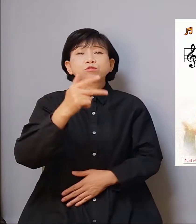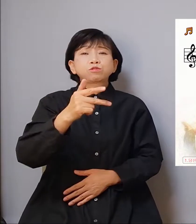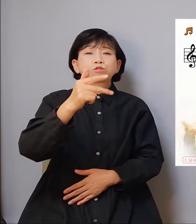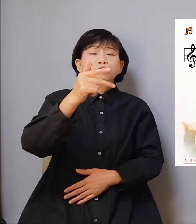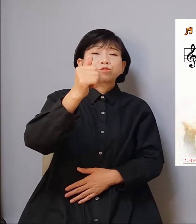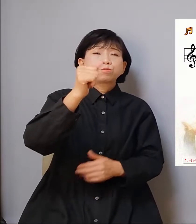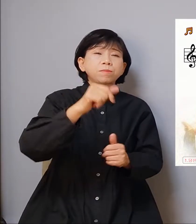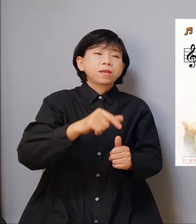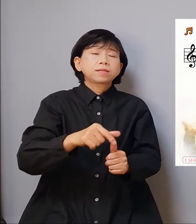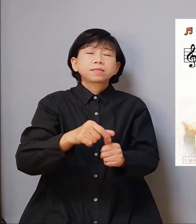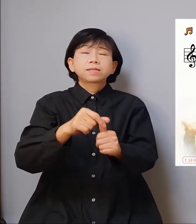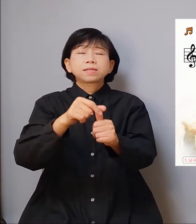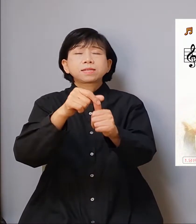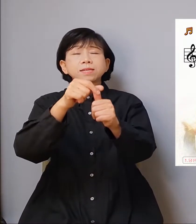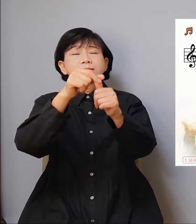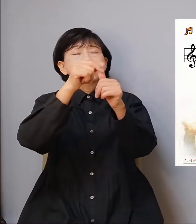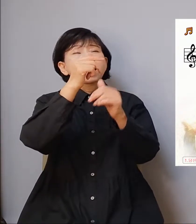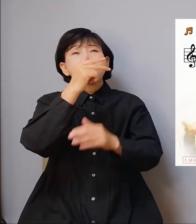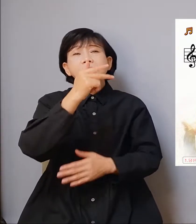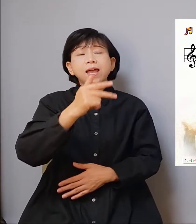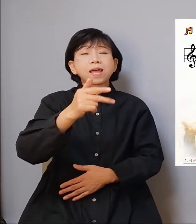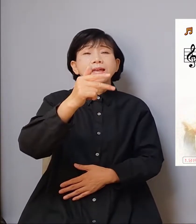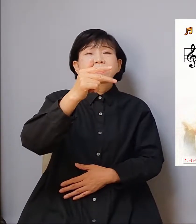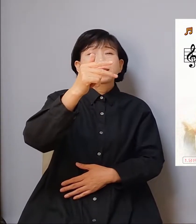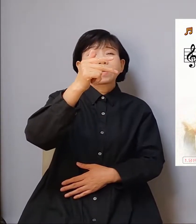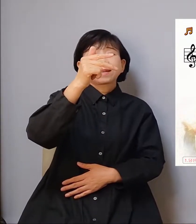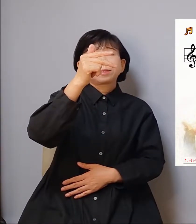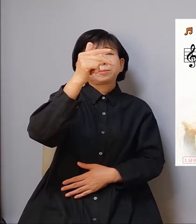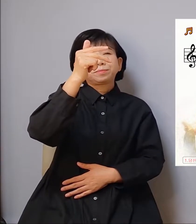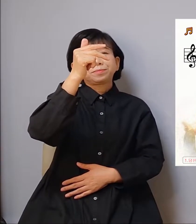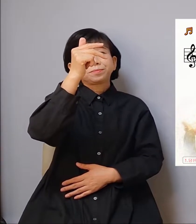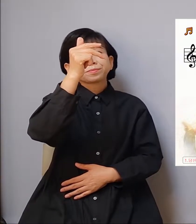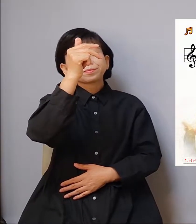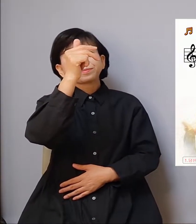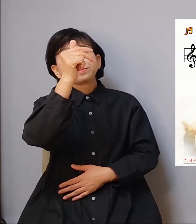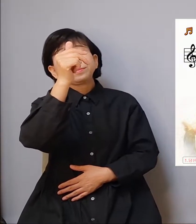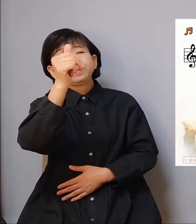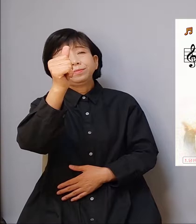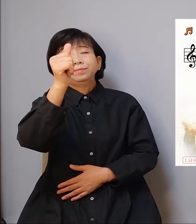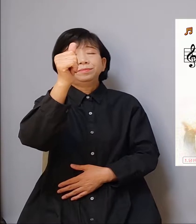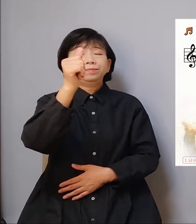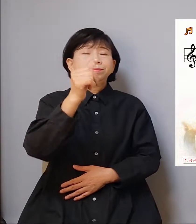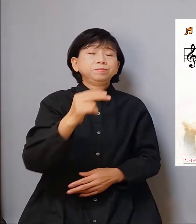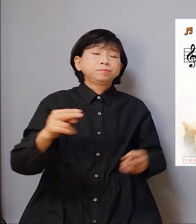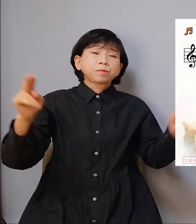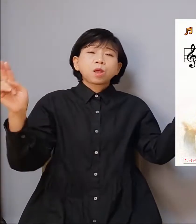예수 주. 한 번 더 찬양할까요? 호산나 다윗의 자손께,